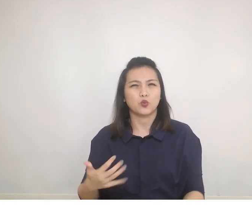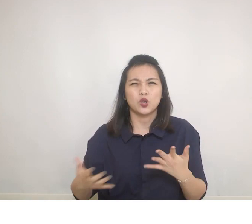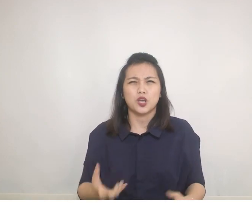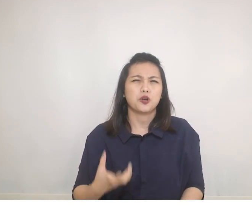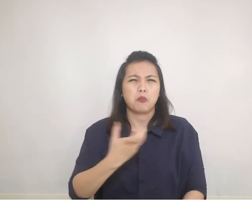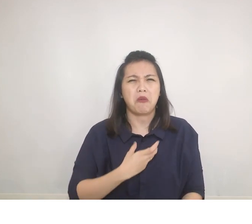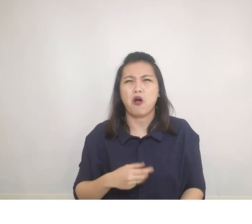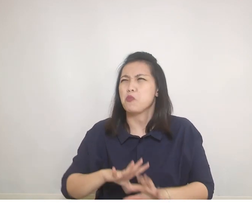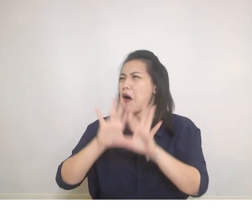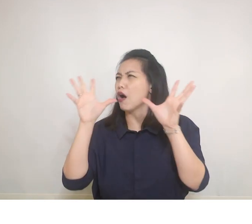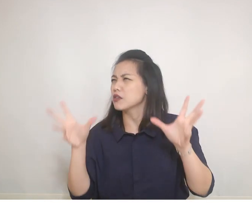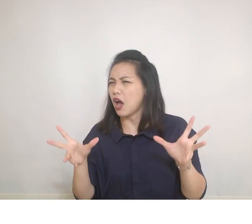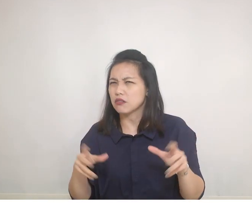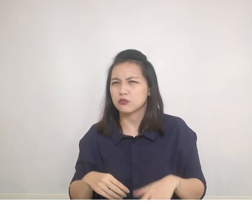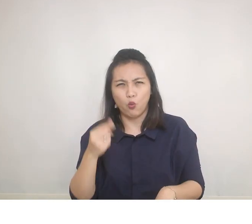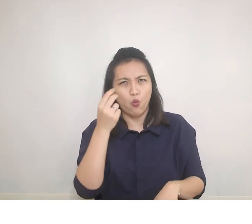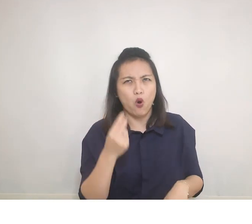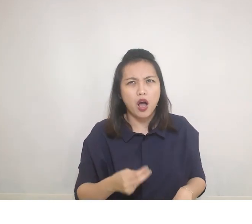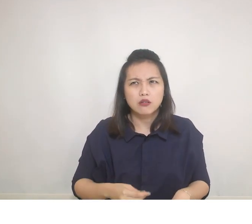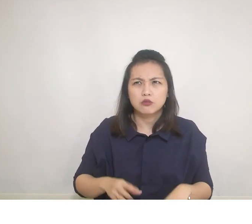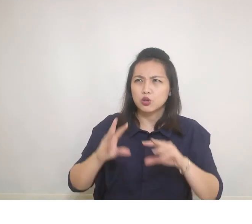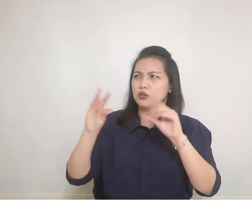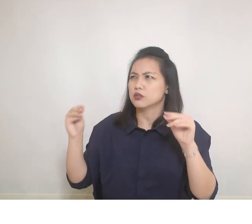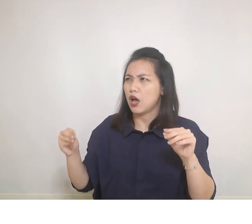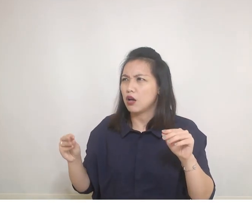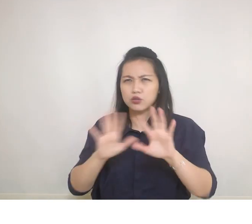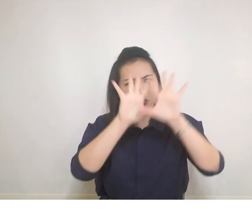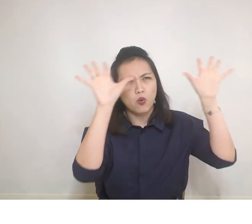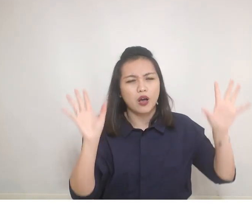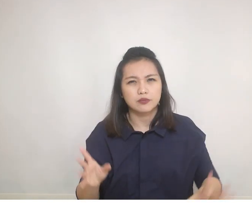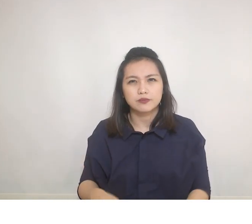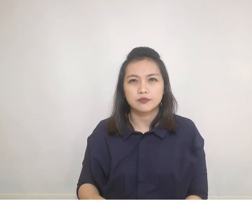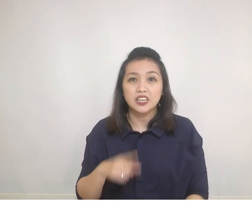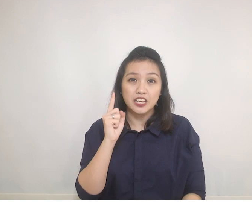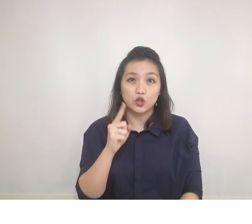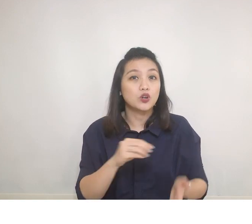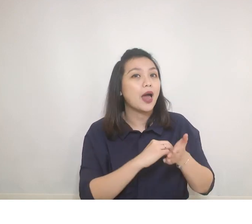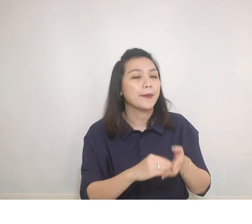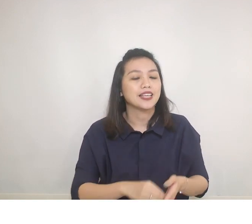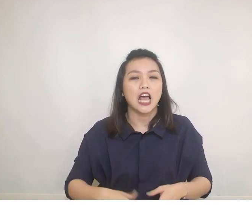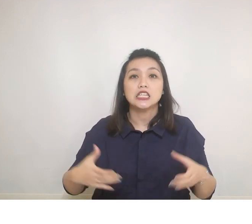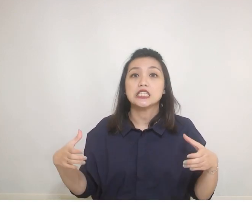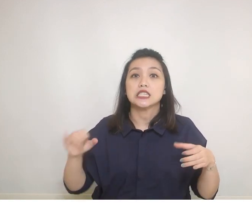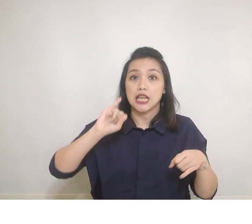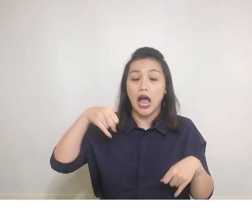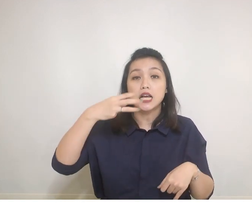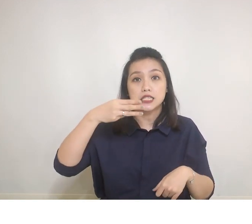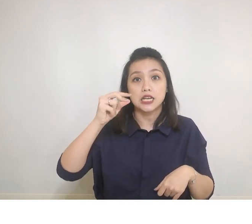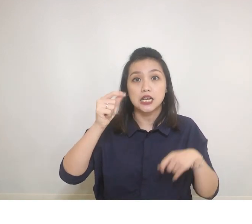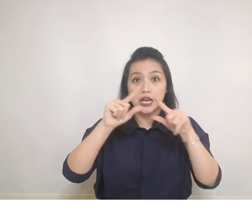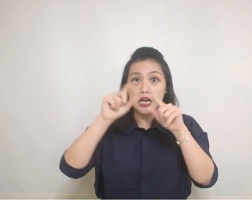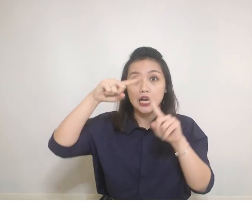manusia ke dalam keruntuhan dan kebinasaan. Ini kalau ditarik ini semua menjadi 20 tahun atau 30